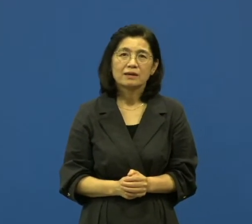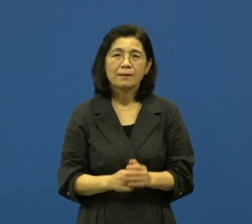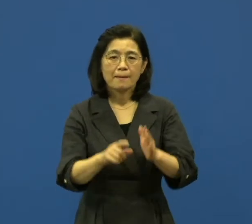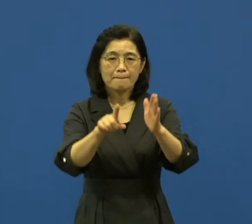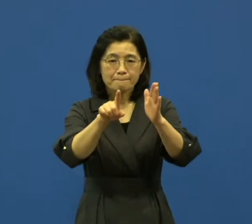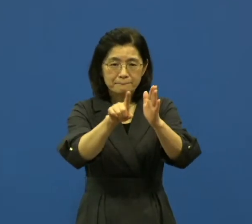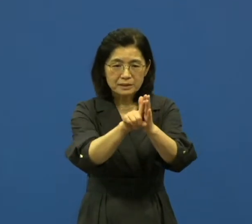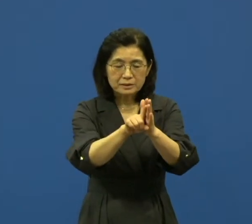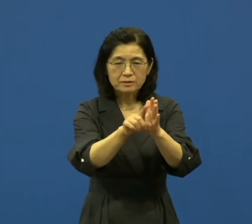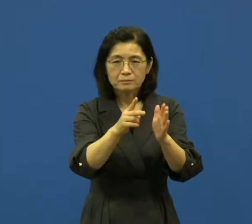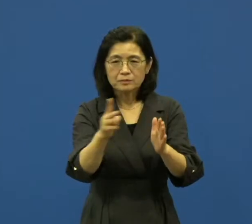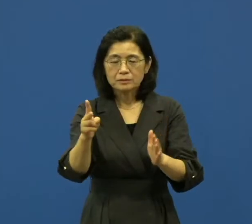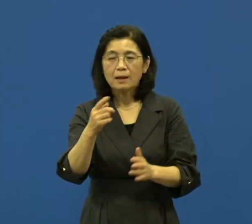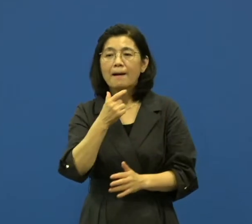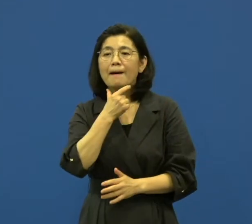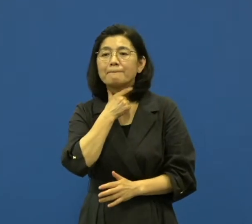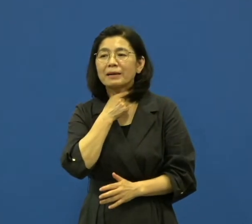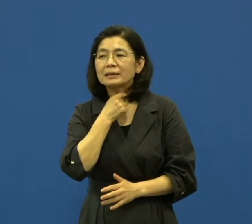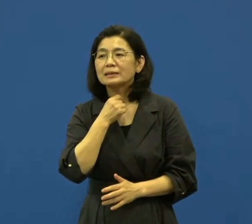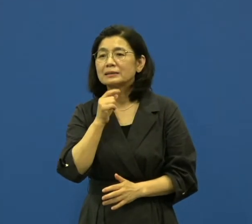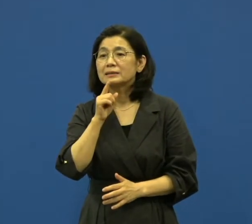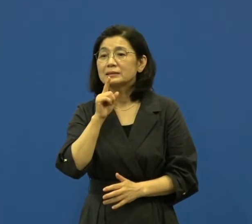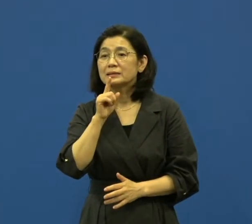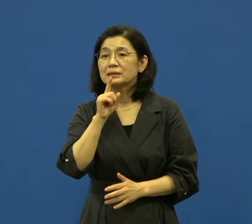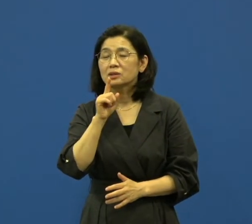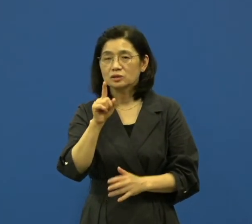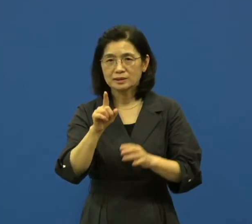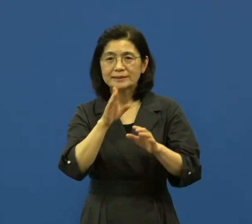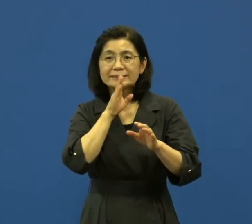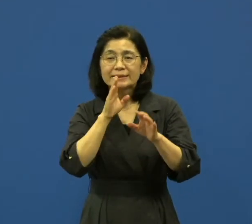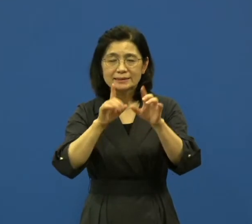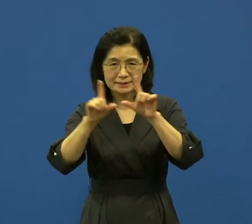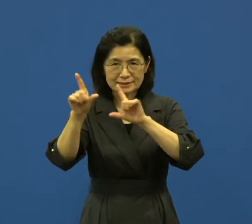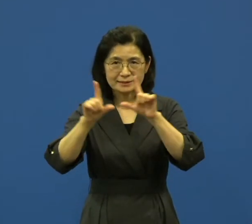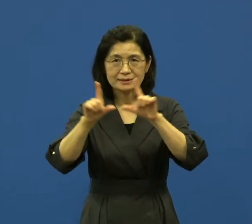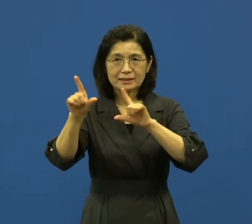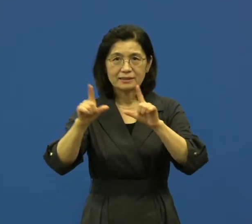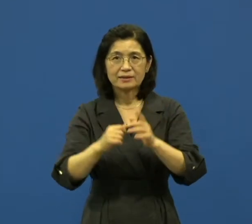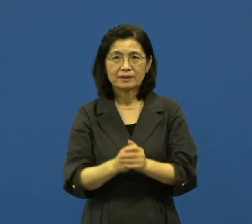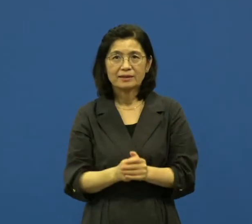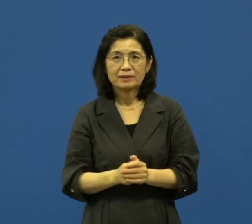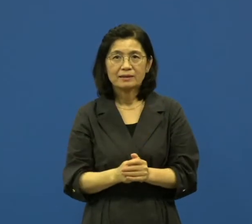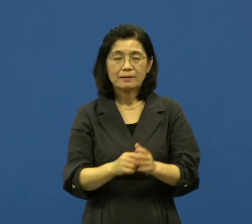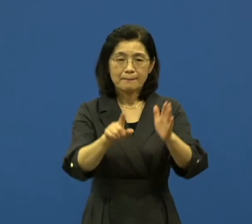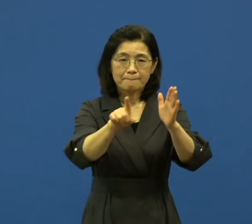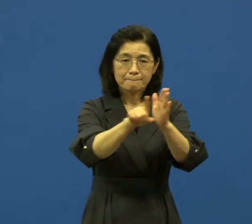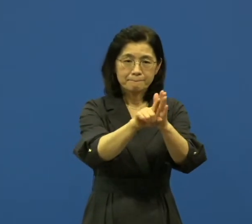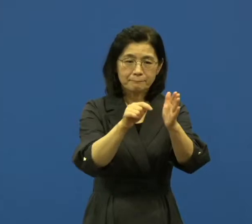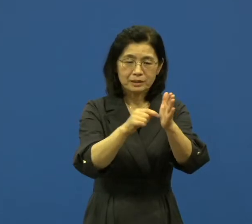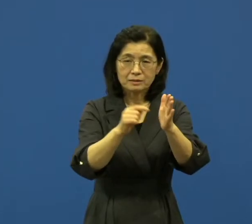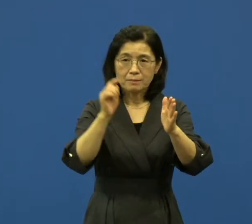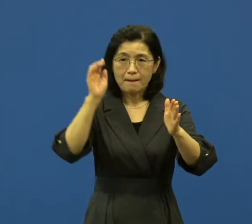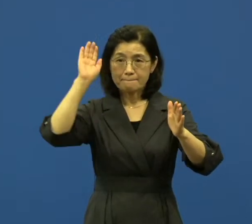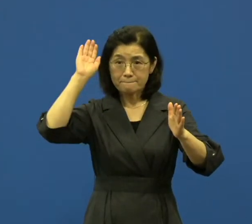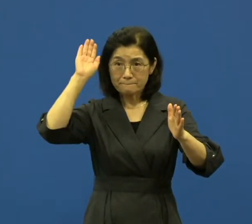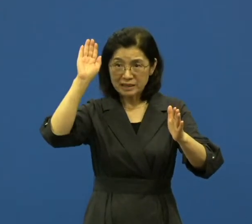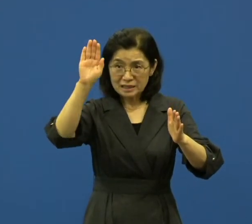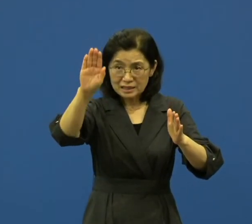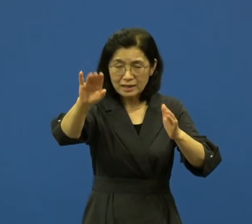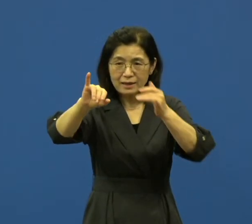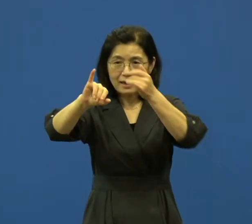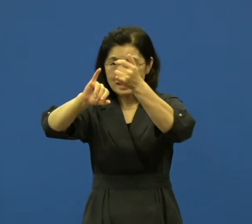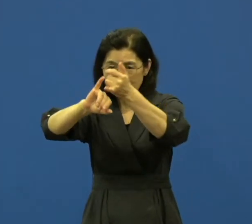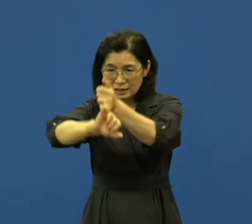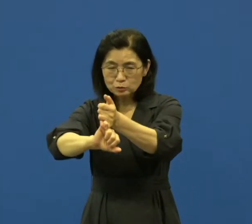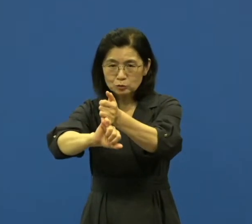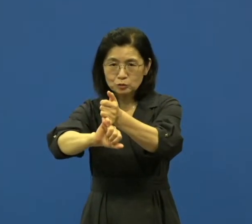믿음은 바라는 것들의 실상이요 보이지 않는 것들의 증거다. 믿음은 미래의 약속을 실제처럼 보고 있다는 거예요.